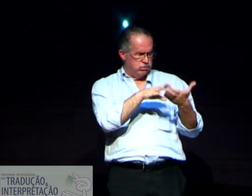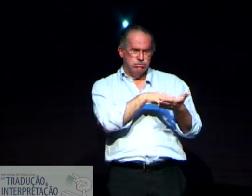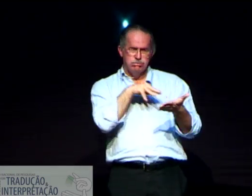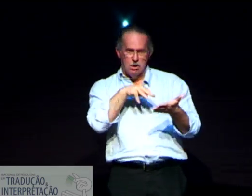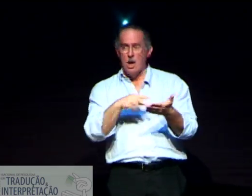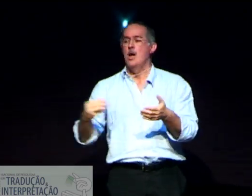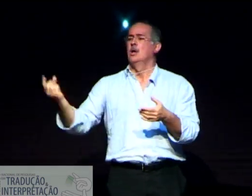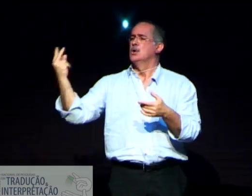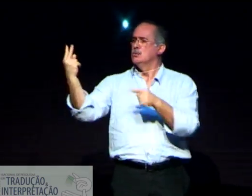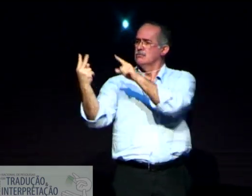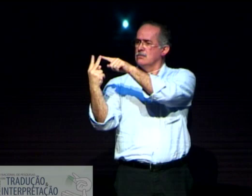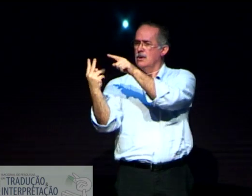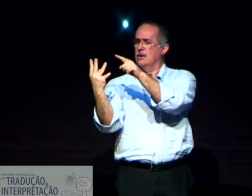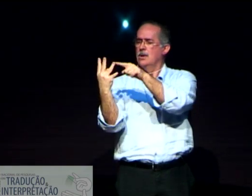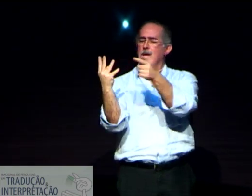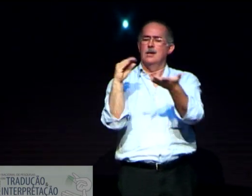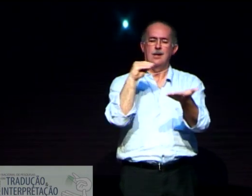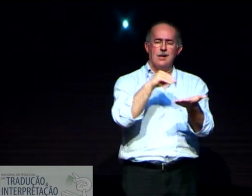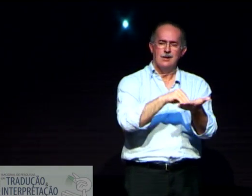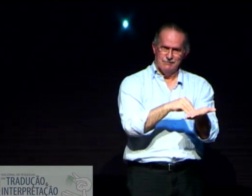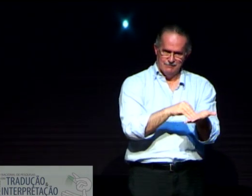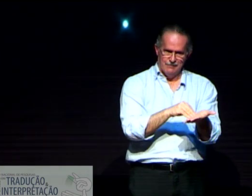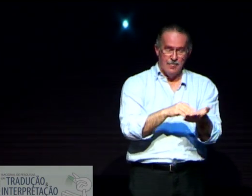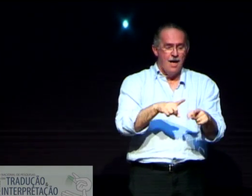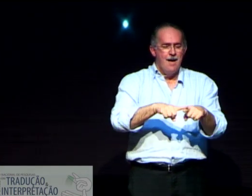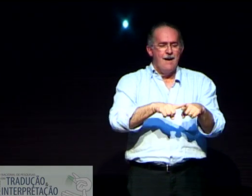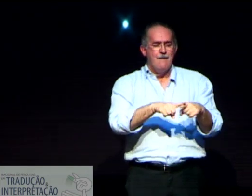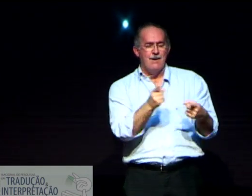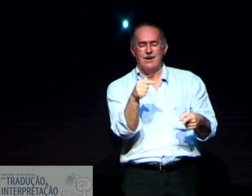aplicativos produziam essas frases.